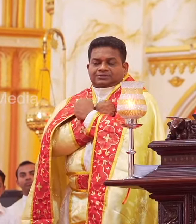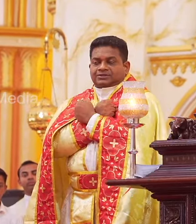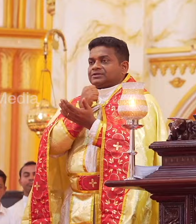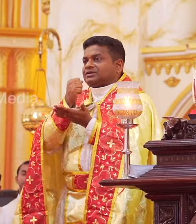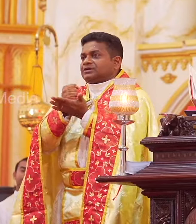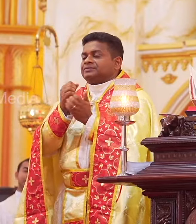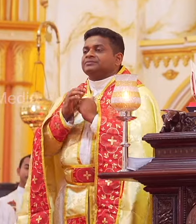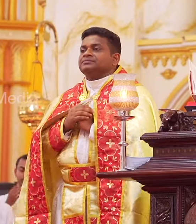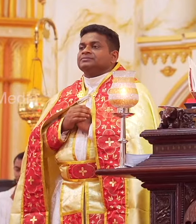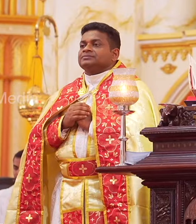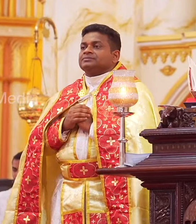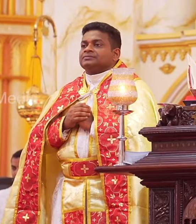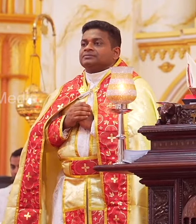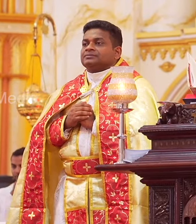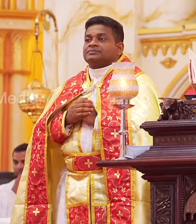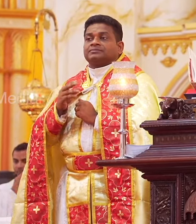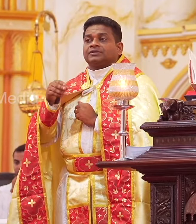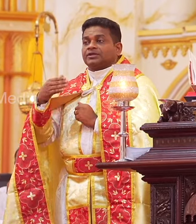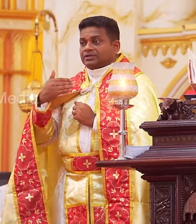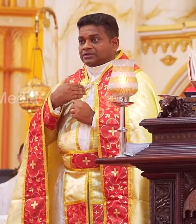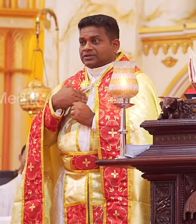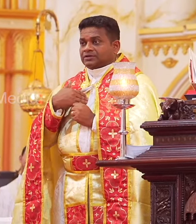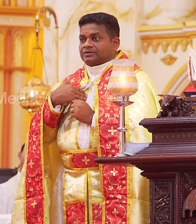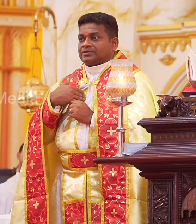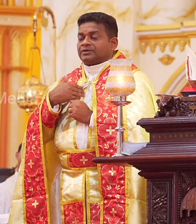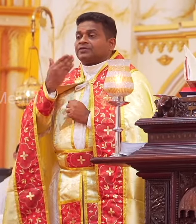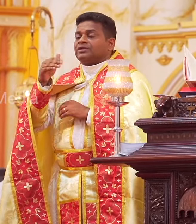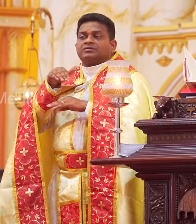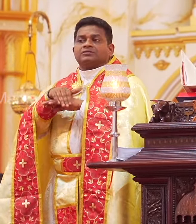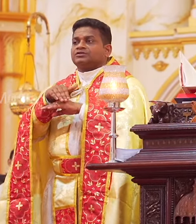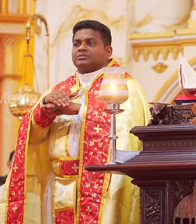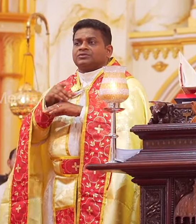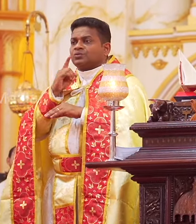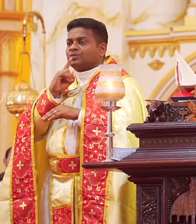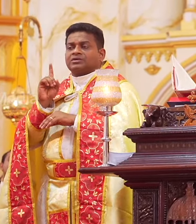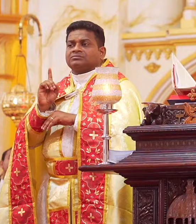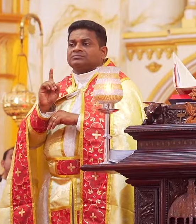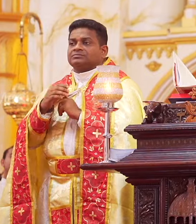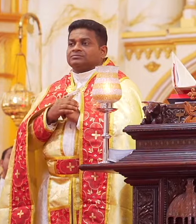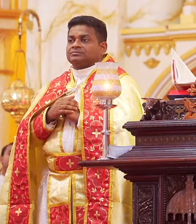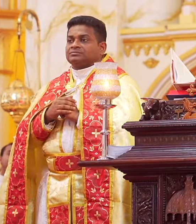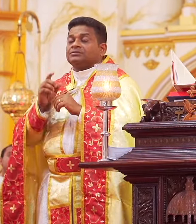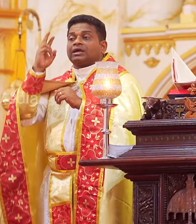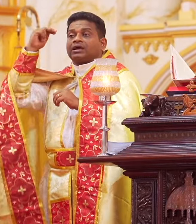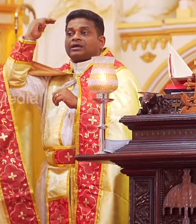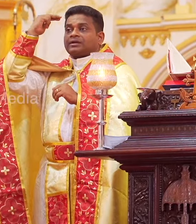സ്നേഹിതരാണ്. ഇനി ഞാൻ നിങ്ങളെ ദാസന്മാർ എന്ന് വിളിക്കുകയില്ല,